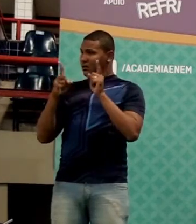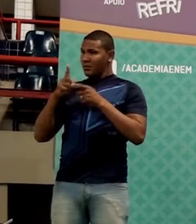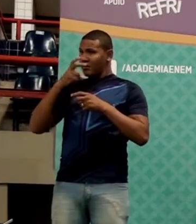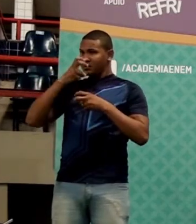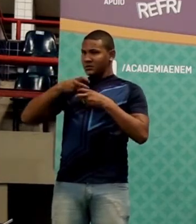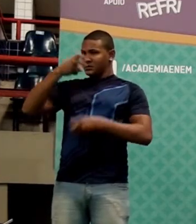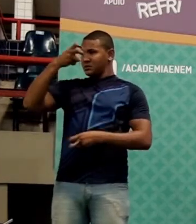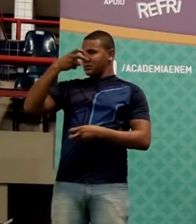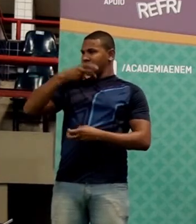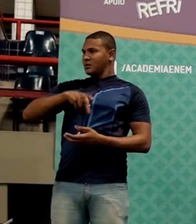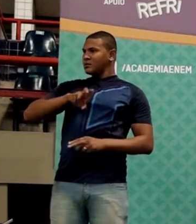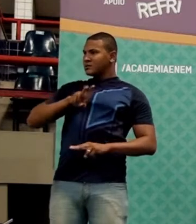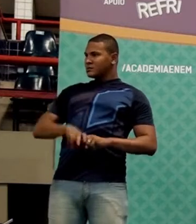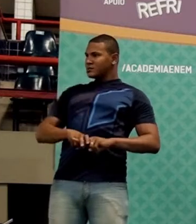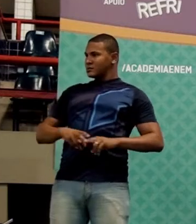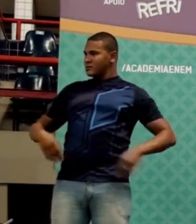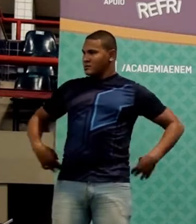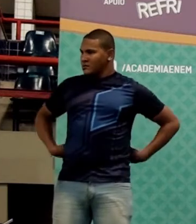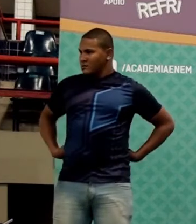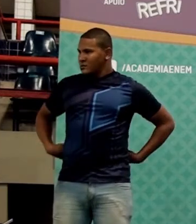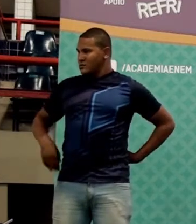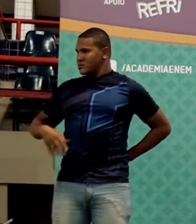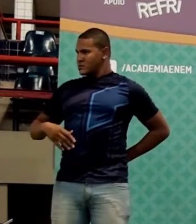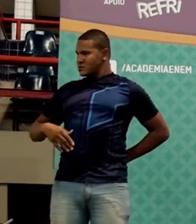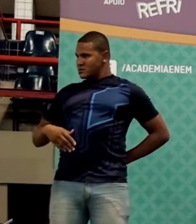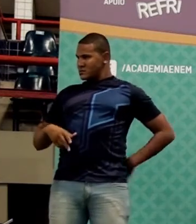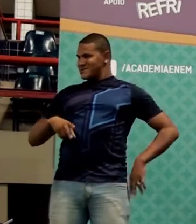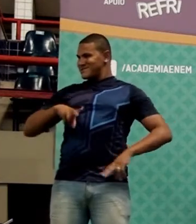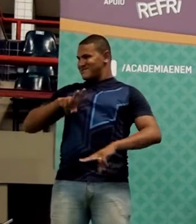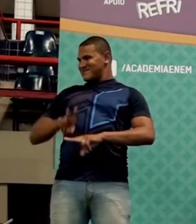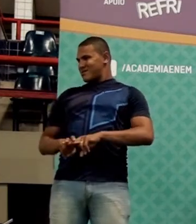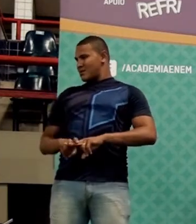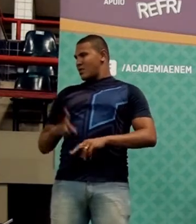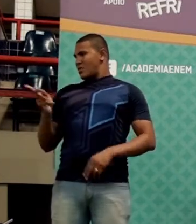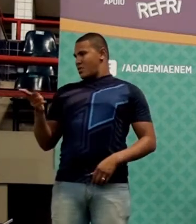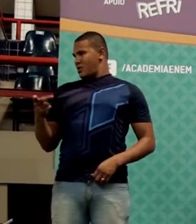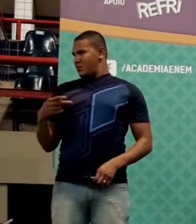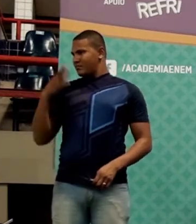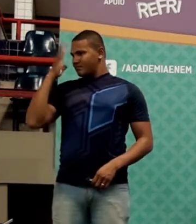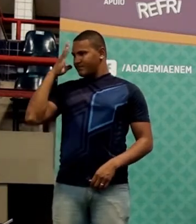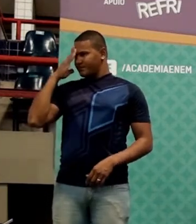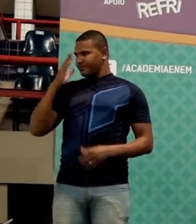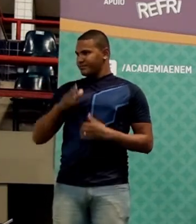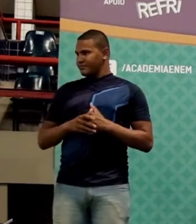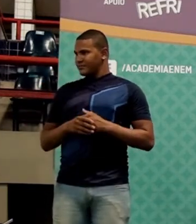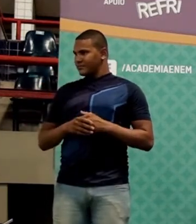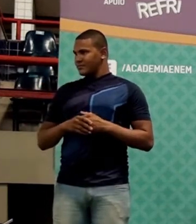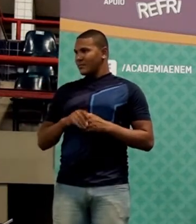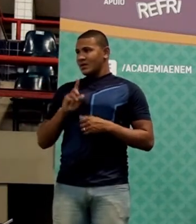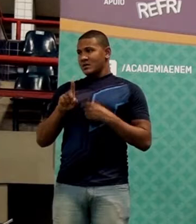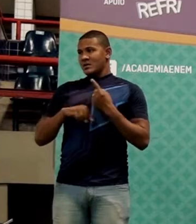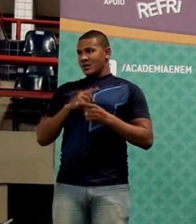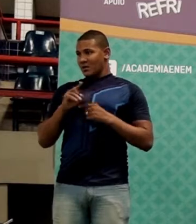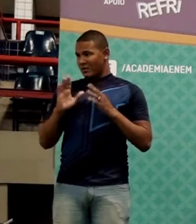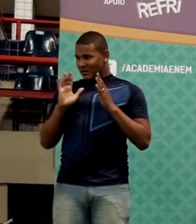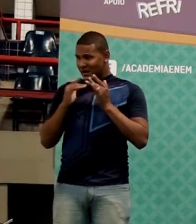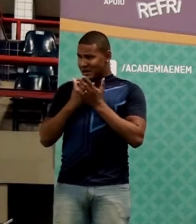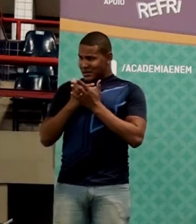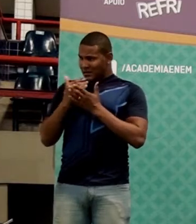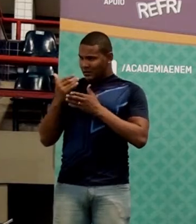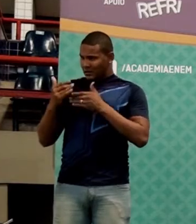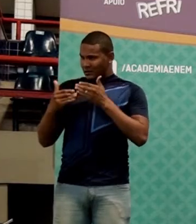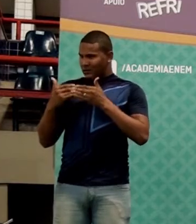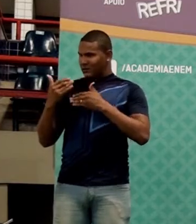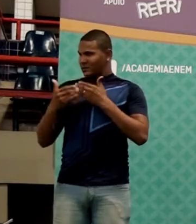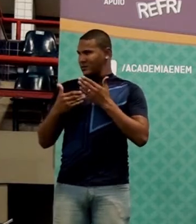a coluna fica toda inclinada. Fica toda assim. Ainda bem que depois vai namorar e o negócio se ajeita, né? Ainda bem que tem o